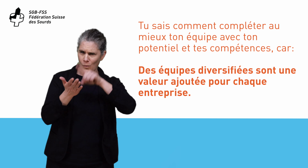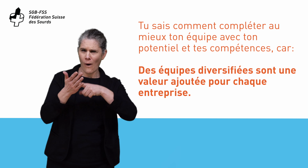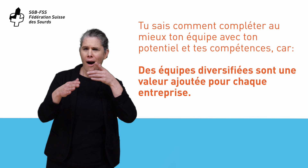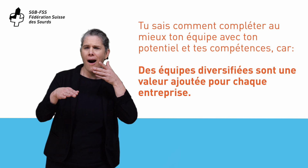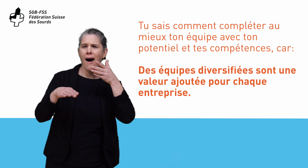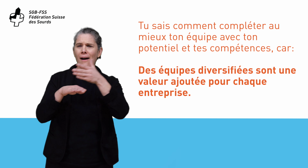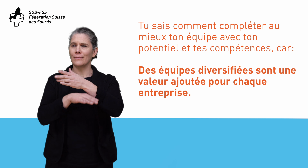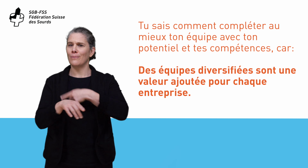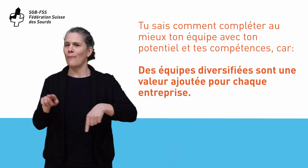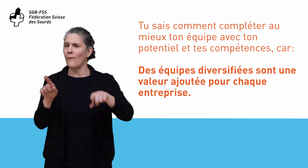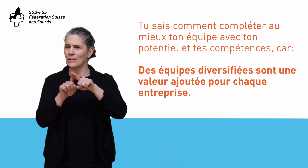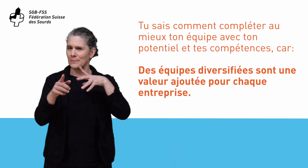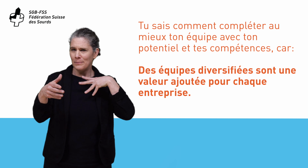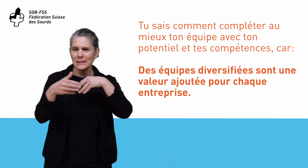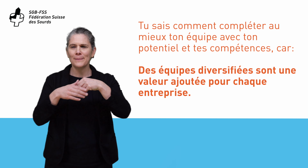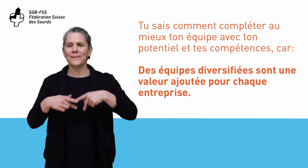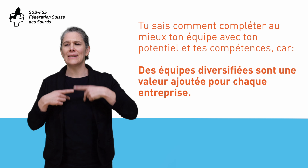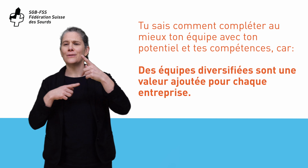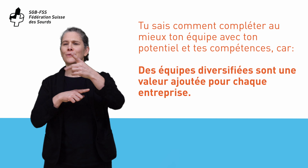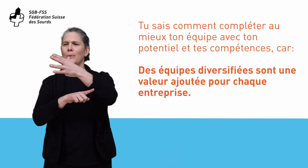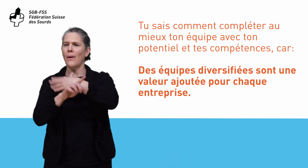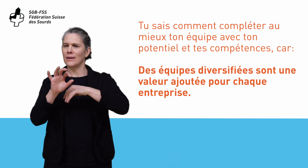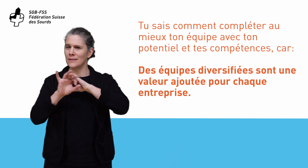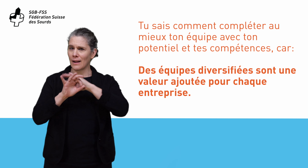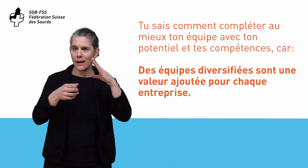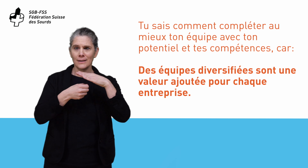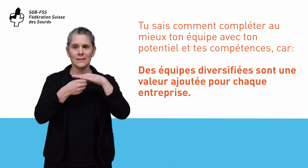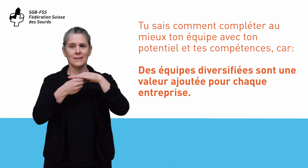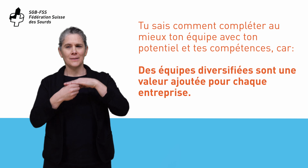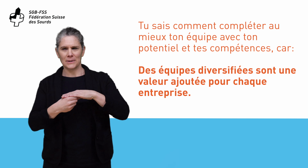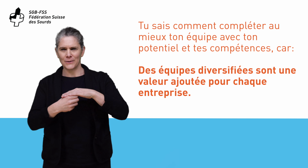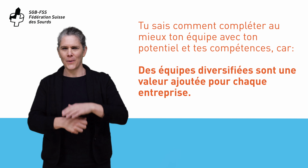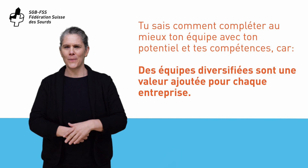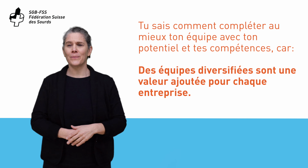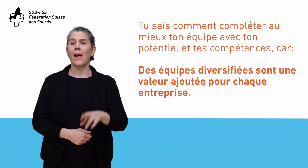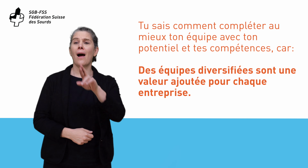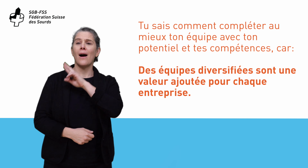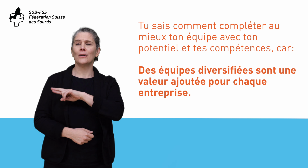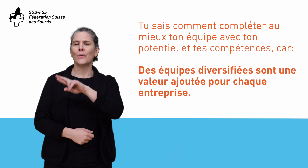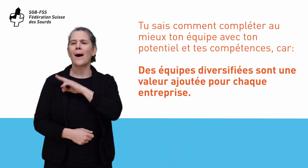droit d'accéder à l'information et de participer à la vie sociale sans